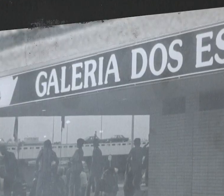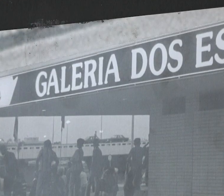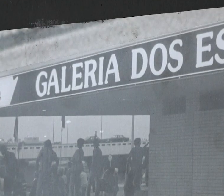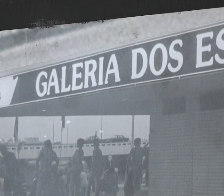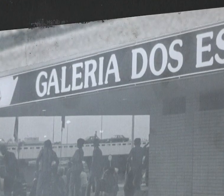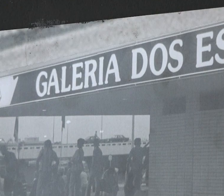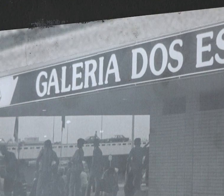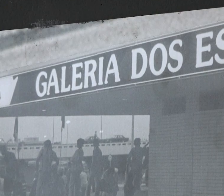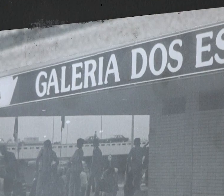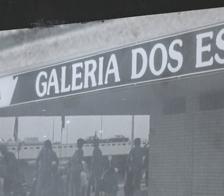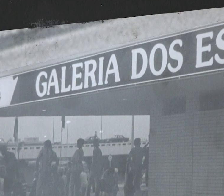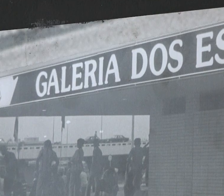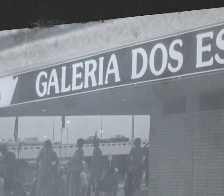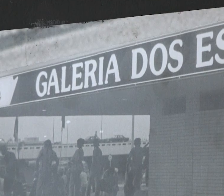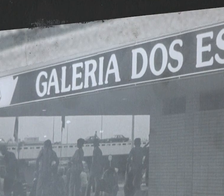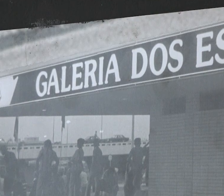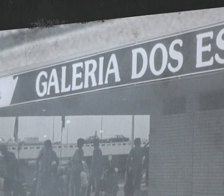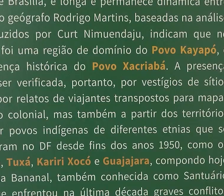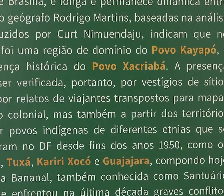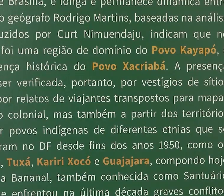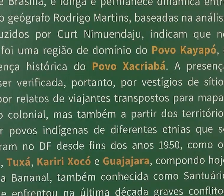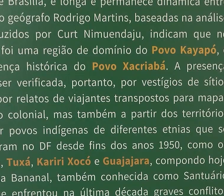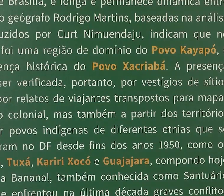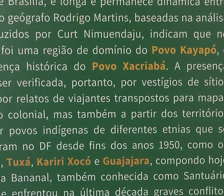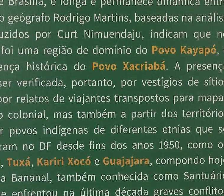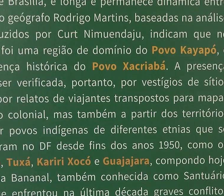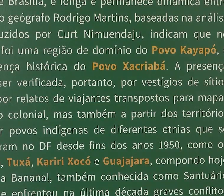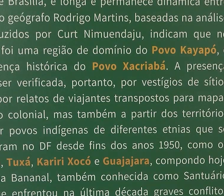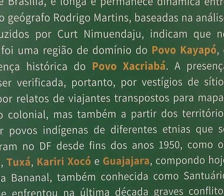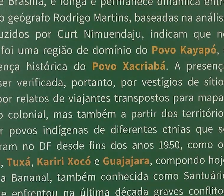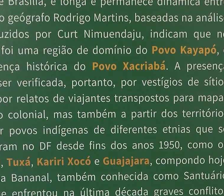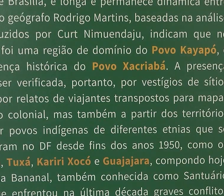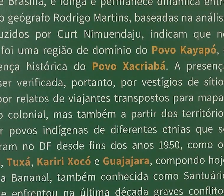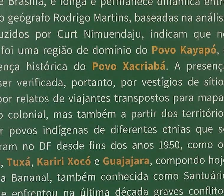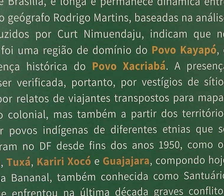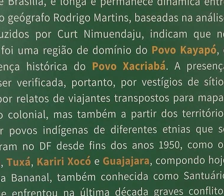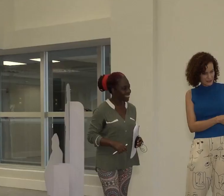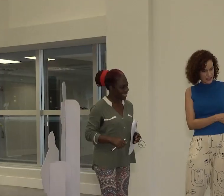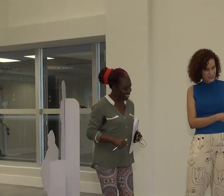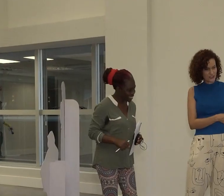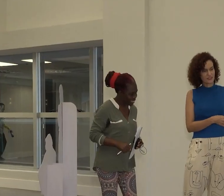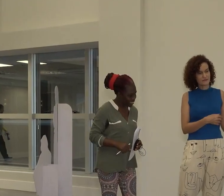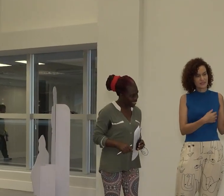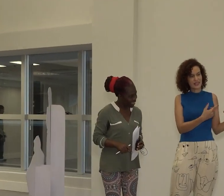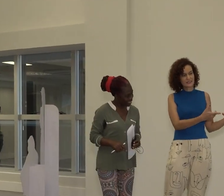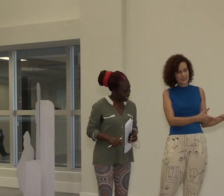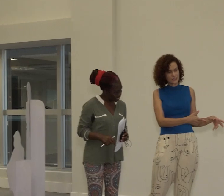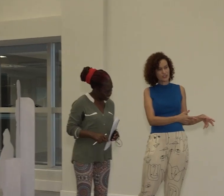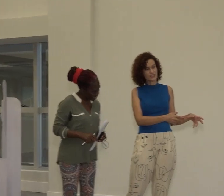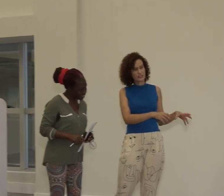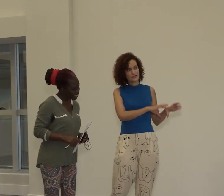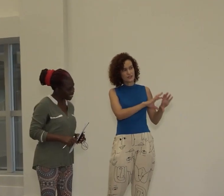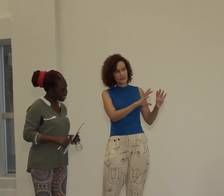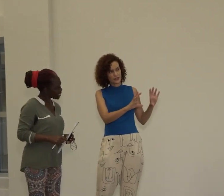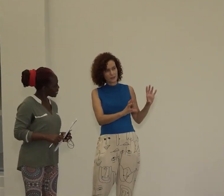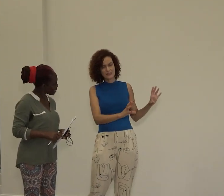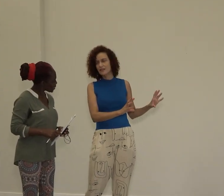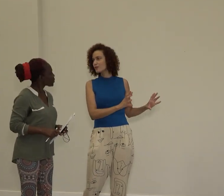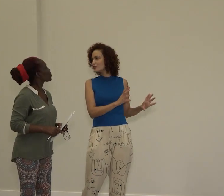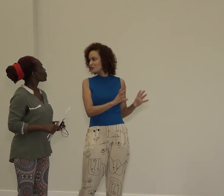ou essa história única que nos mostra a exposição que tem como coordenadora e curadora a